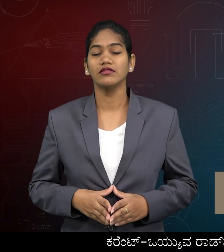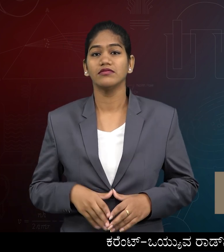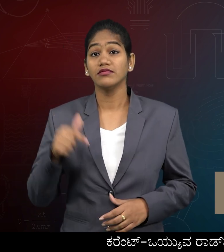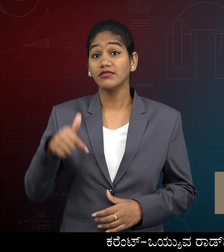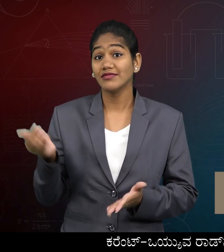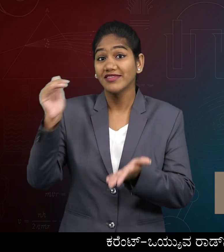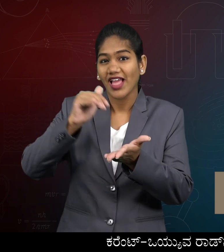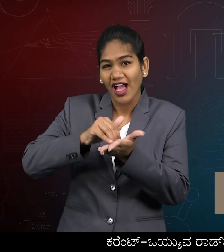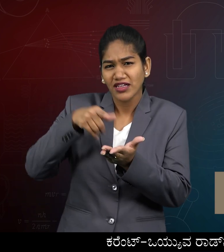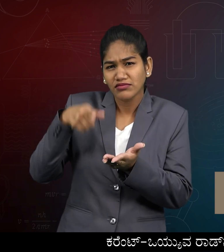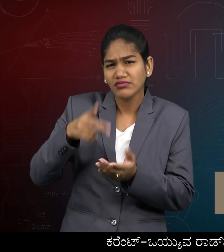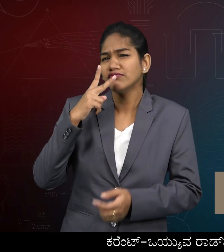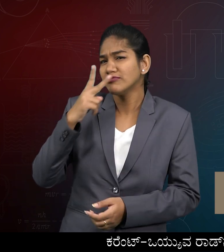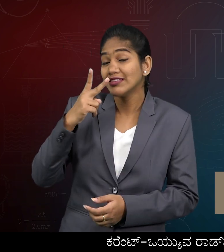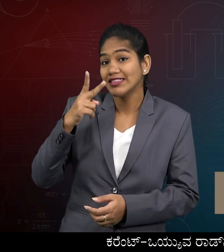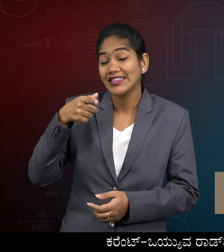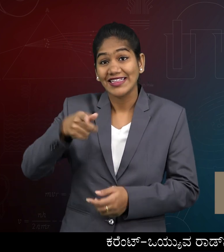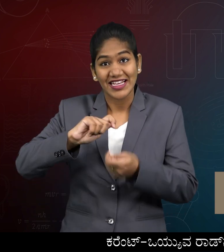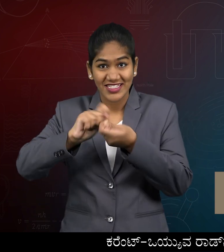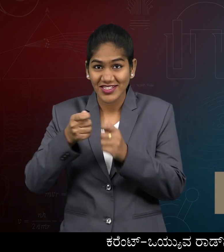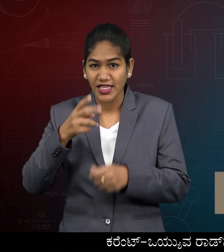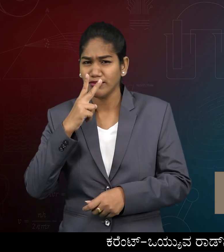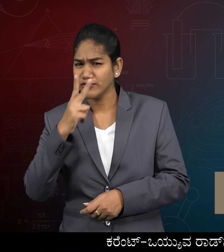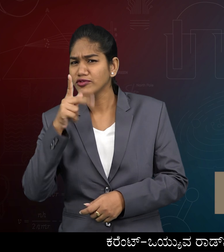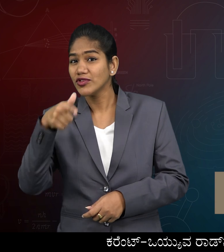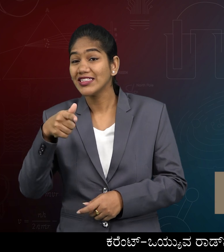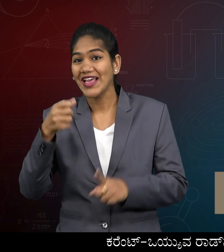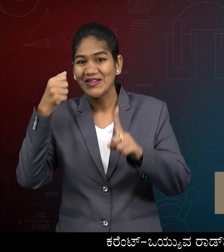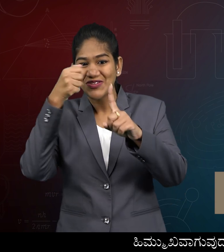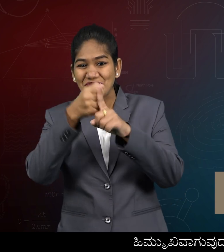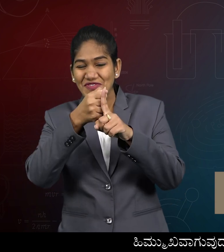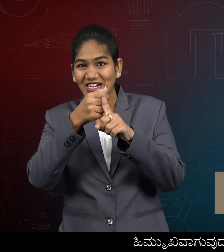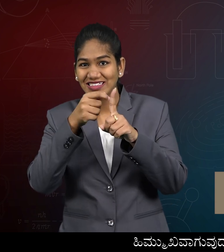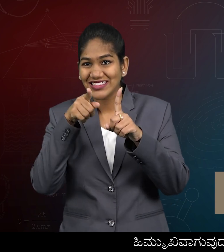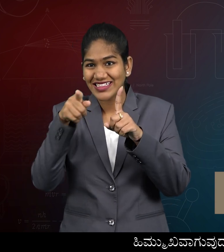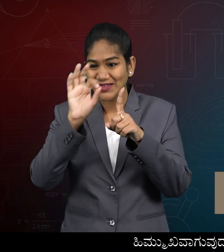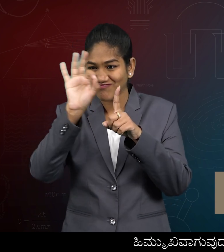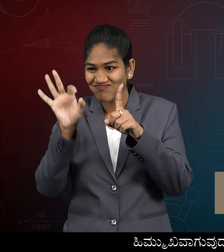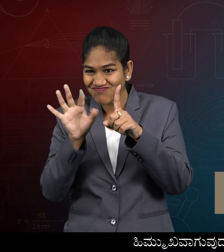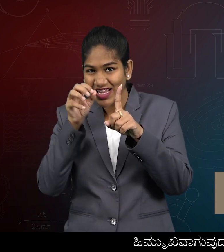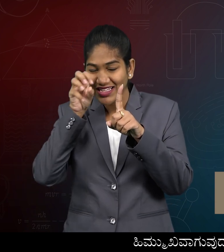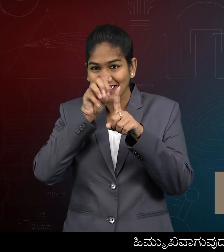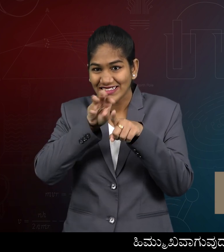ಕರೆಂಟ್ ಒಯ್ಯುವ ರಾಡ್ನಲ್ಲಿ ಕಾರ್ಯನಿರ್ವಹಿಸುವ ಬಲದ ದಿಕ್ಕು ಹಿಮ್ಮುಖವಾಗುವುದನ್ನು ಮತ್ತೊಮ್ಮೆ ಗಮನಿಸಲಾಗಿದೆ.